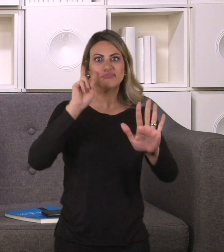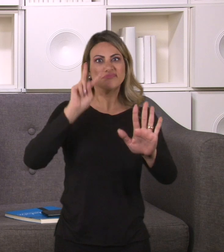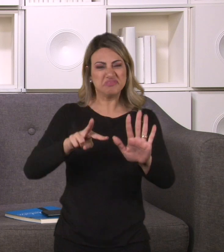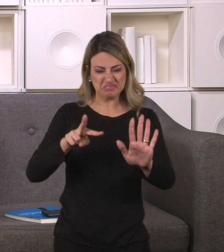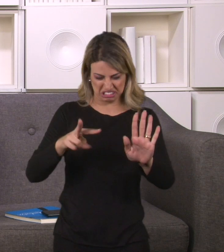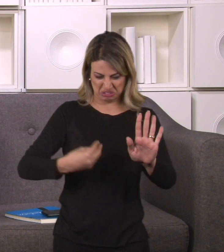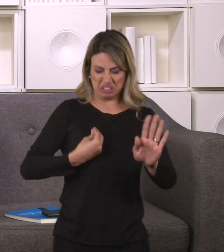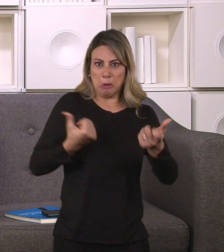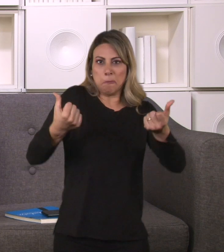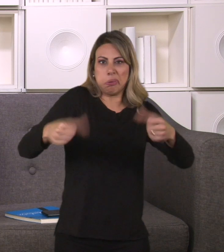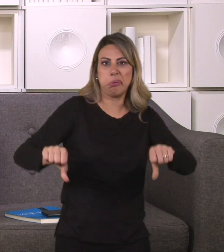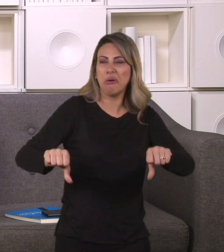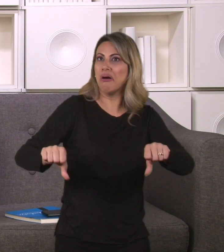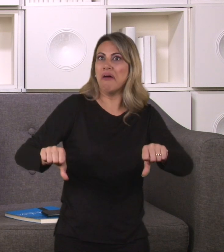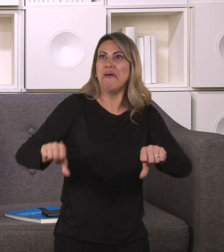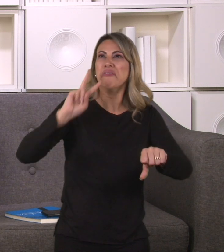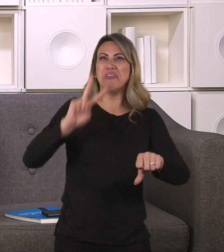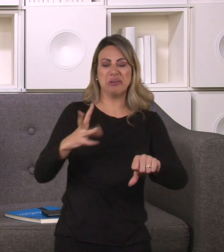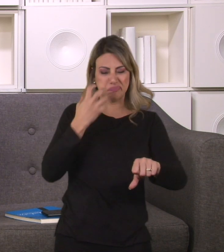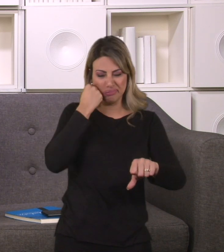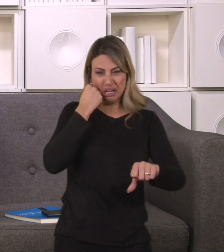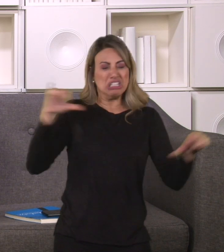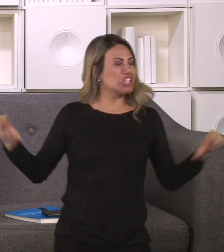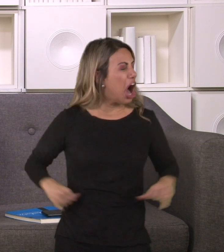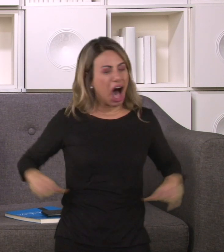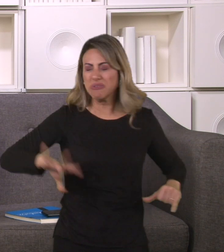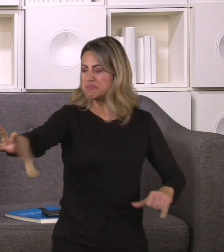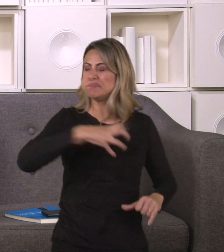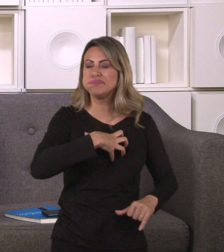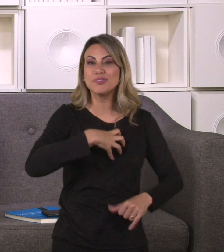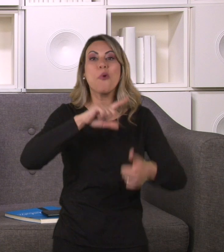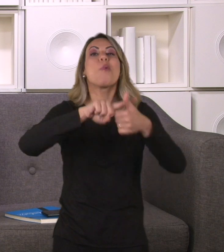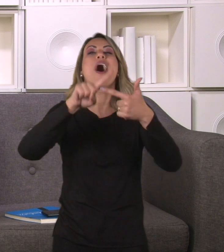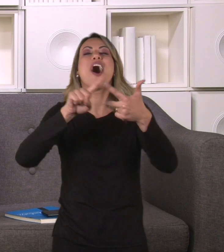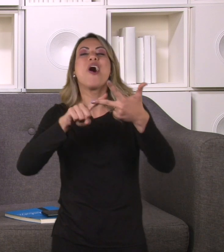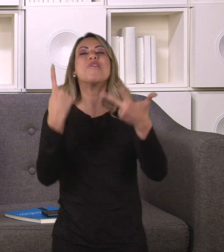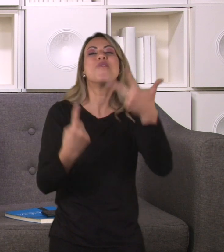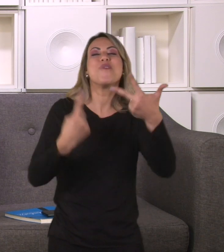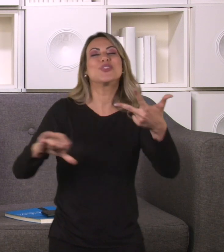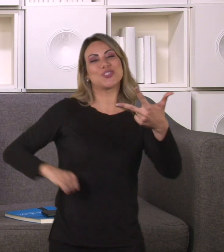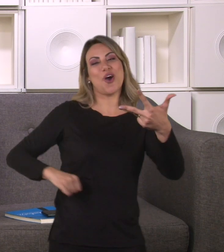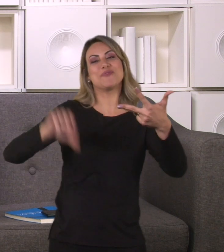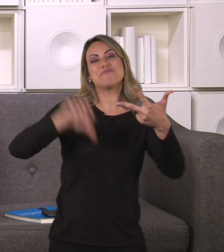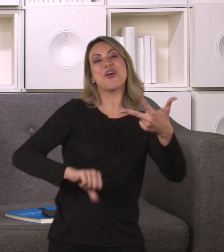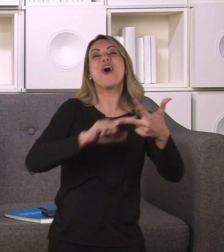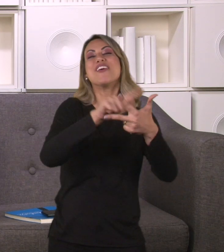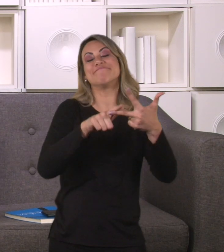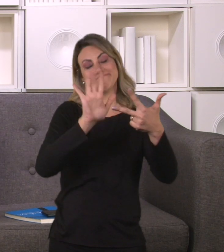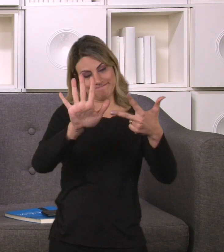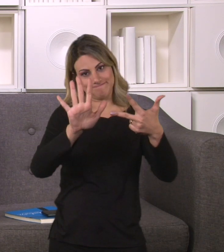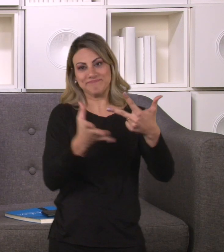Quando é que você sofre mais? A segunda pergunta, a segunda questão que eu sugiro para você